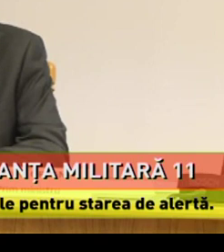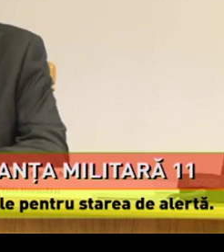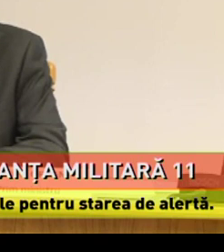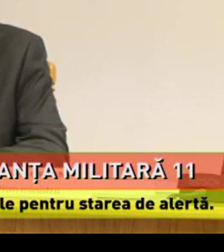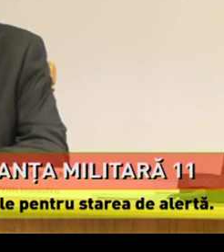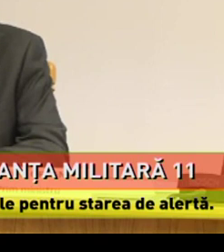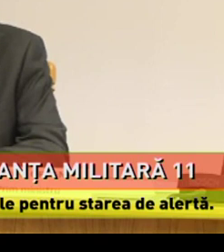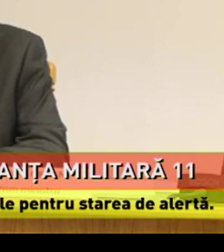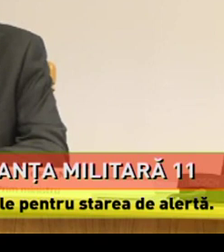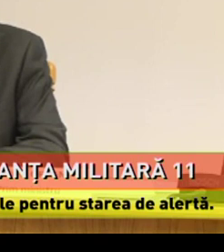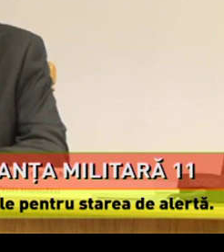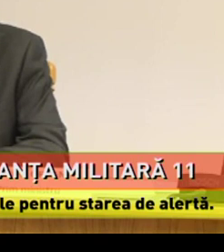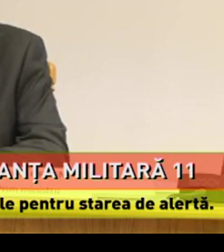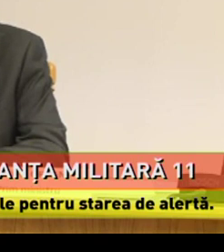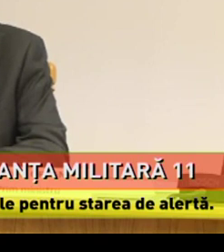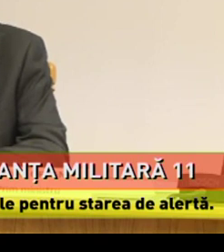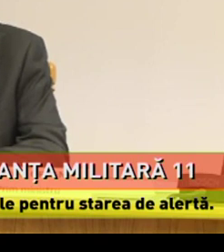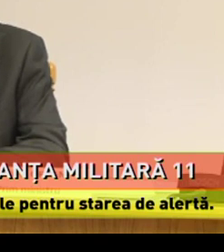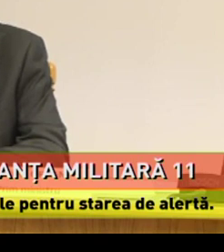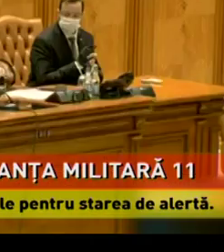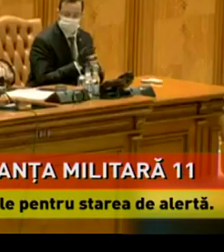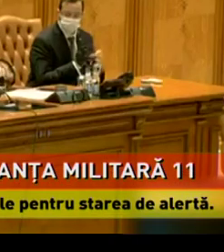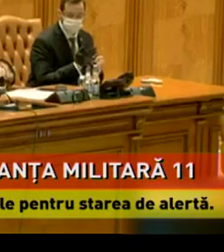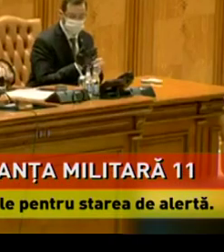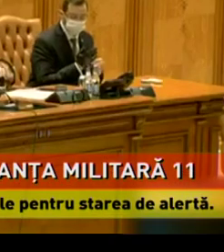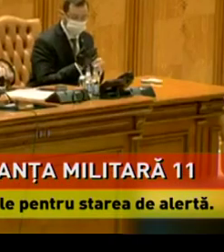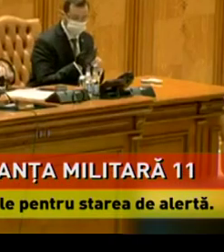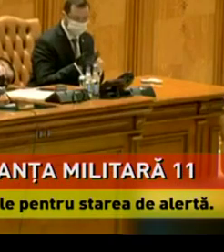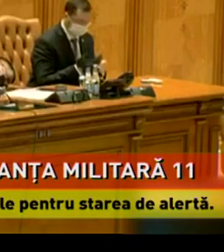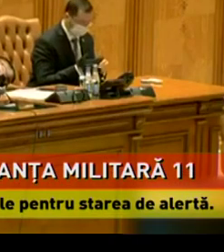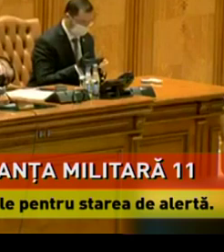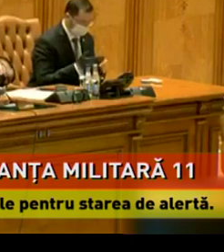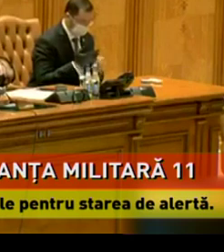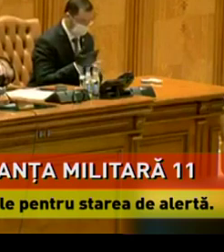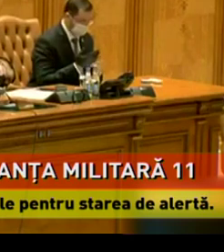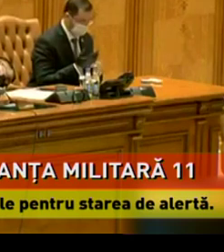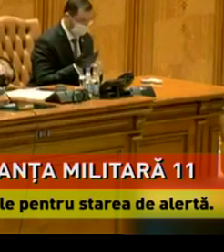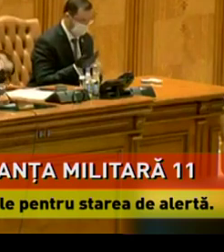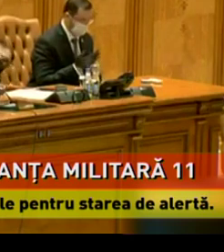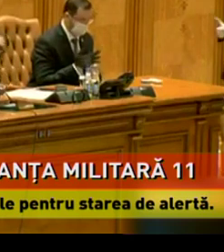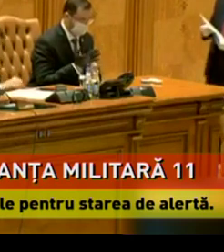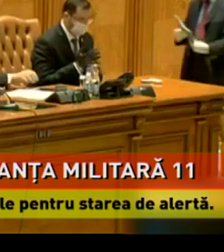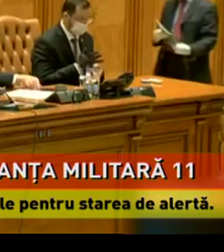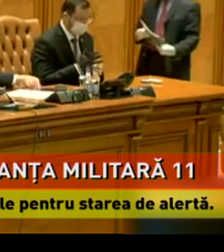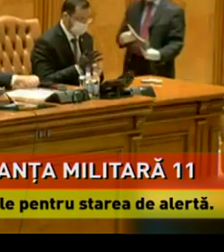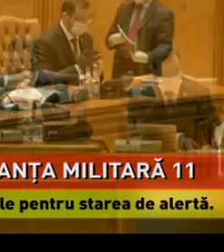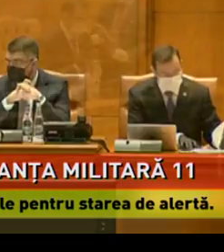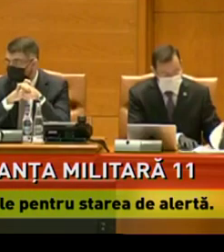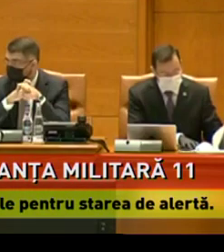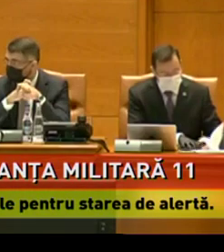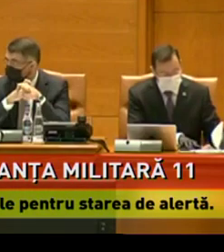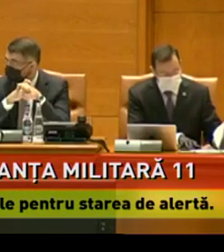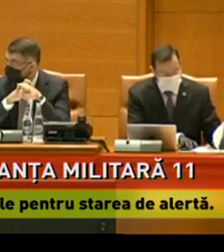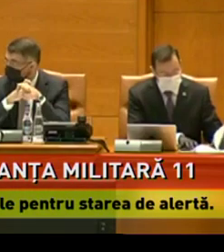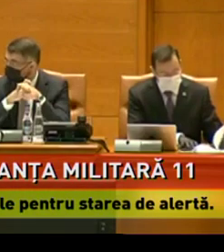care vor fi valabile și în starea de alertă. Guvernul a adoptat luni proiectul de lege privind starea de alertă și l-a trimis Parlamentului pentru dezbatere și